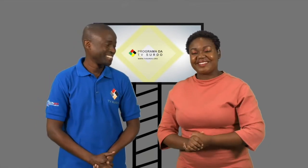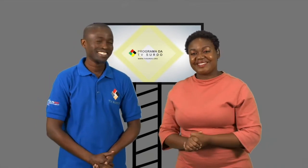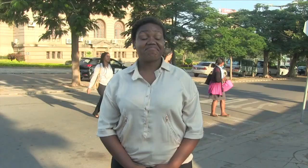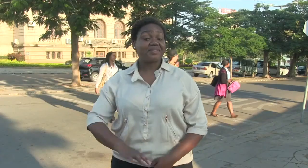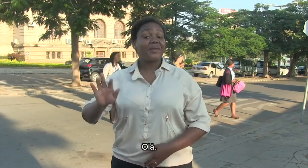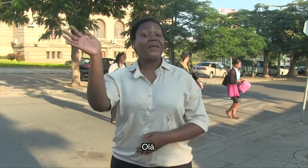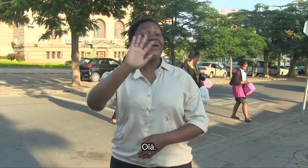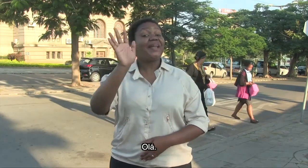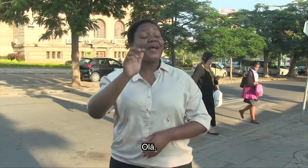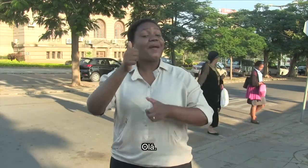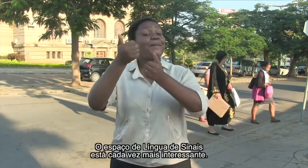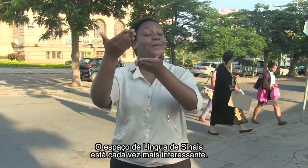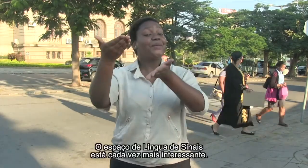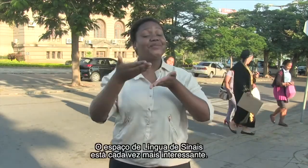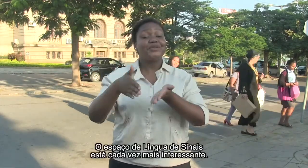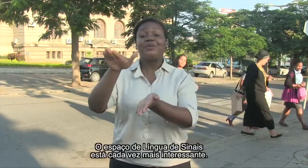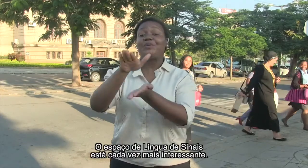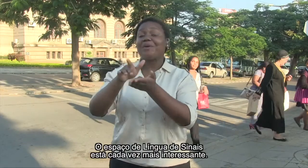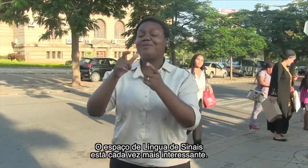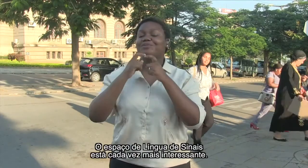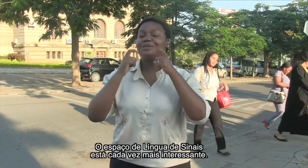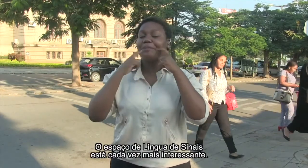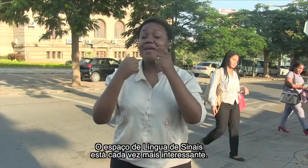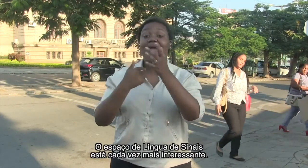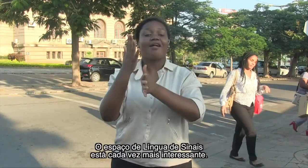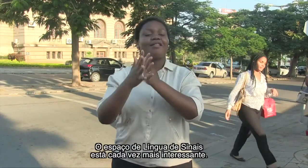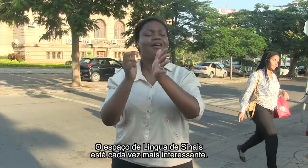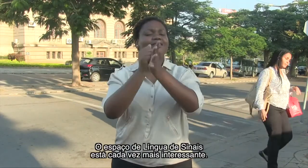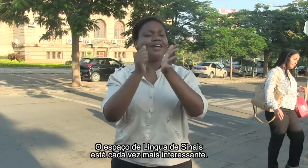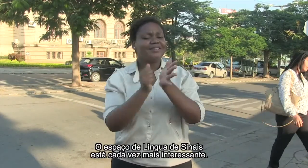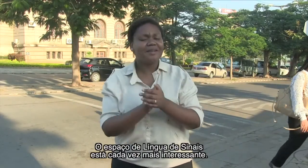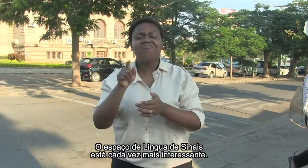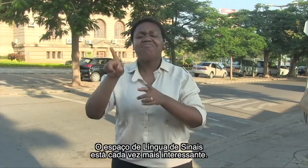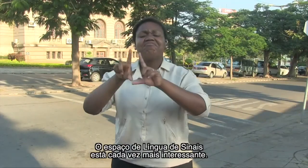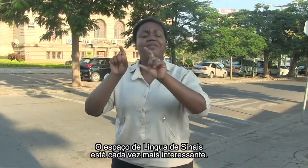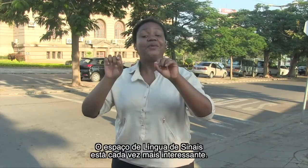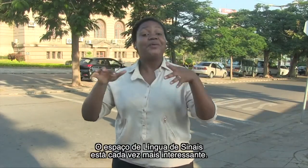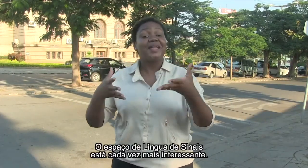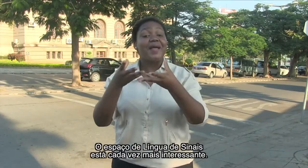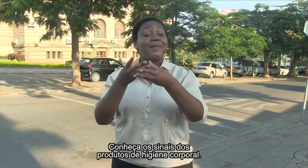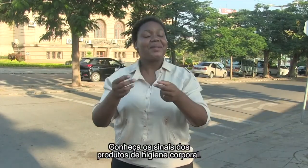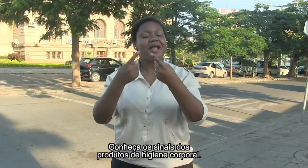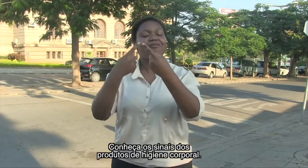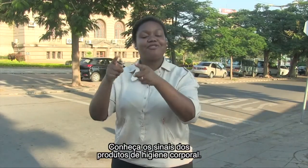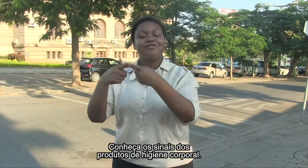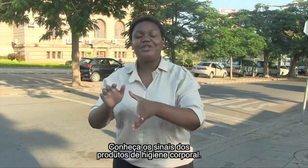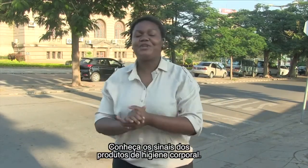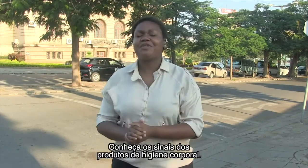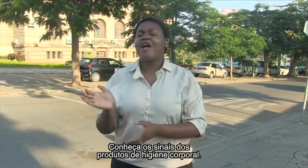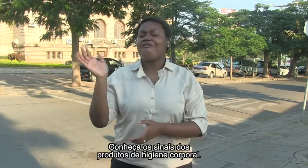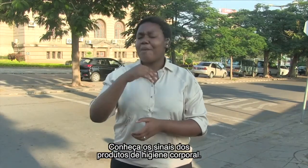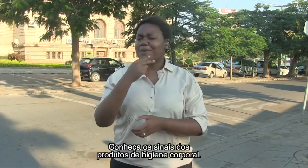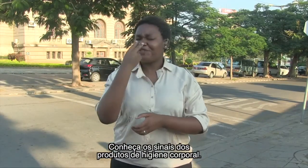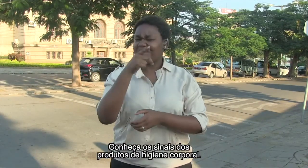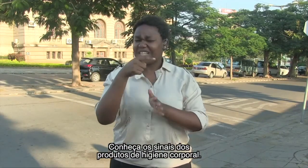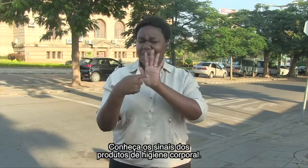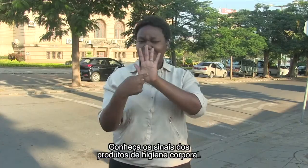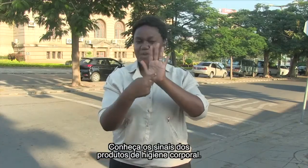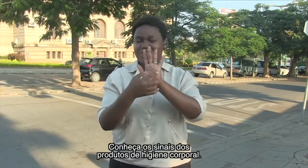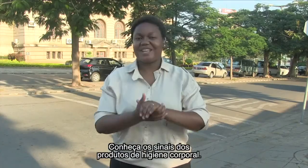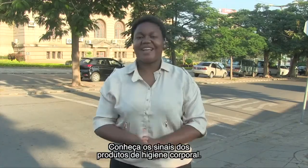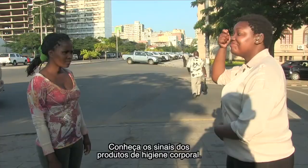corporal. Olá! O espaço de língua de sinais está cada vez mais interessante. Conheça os sinais dos produtos